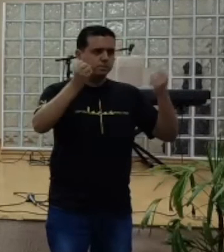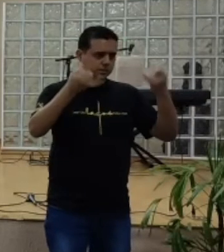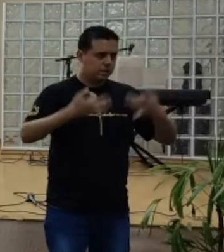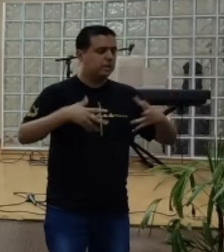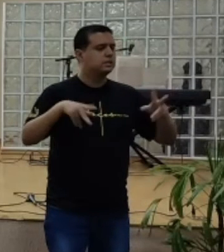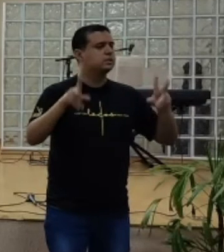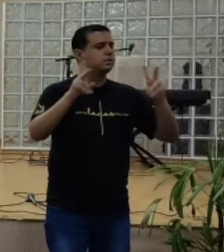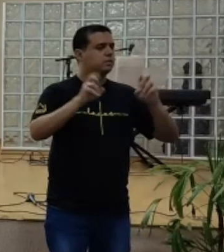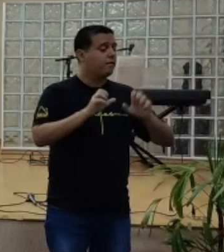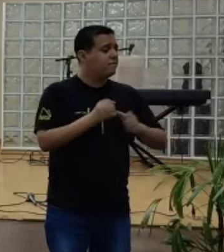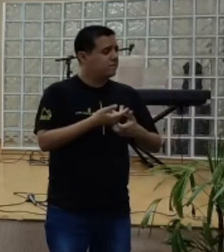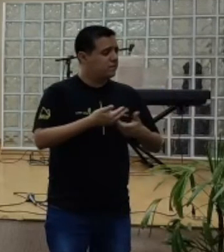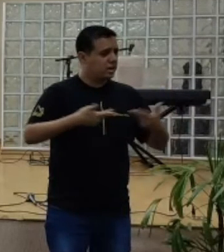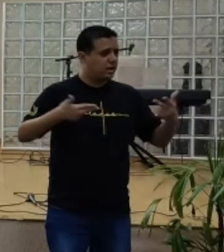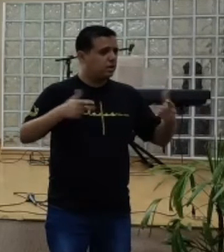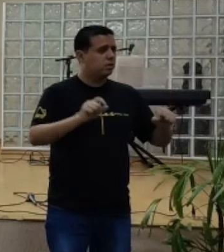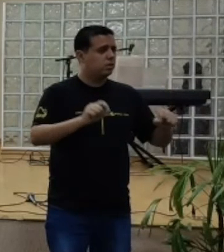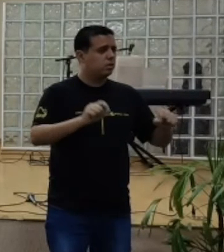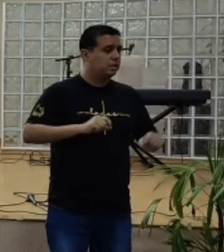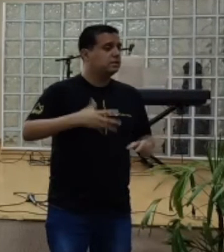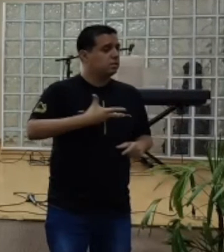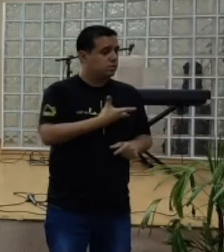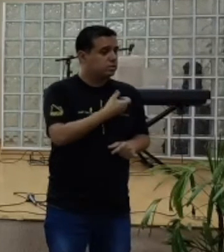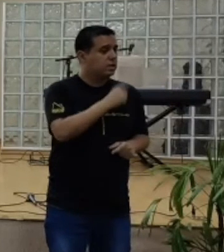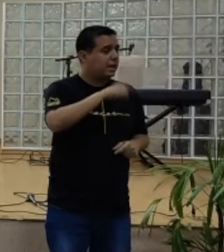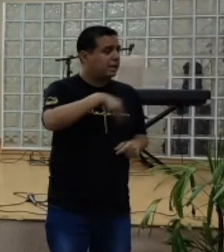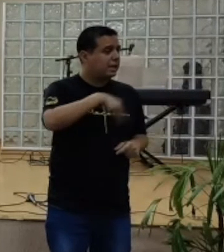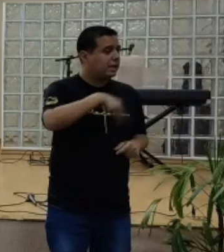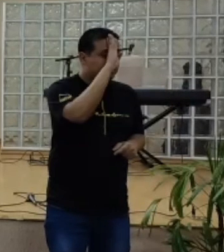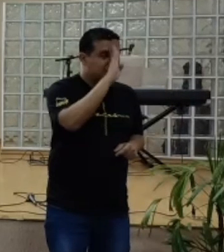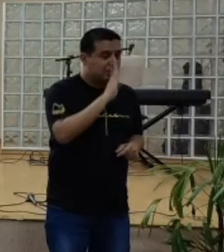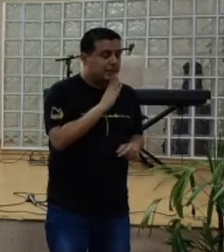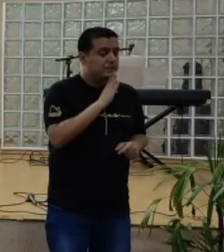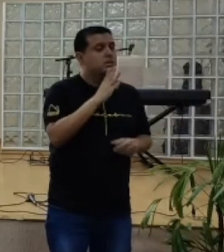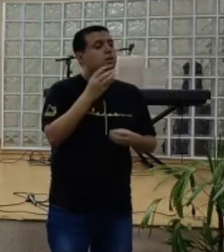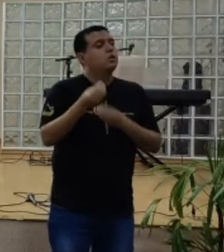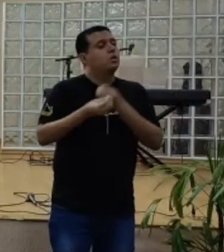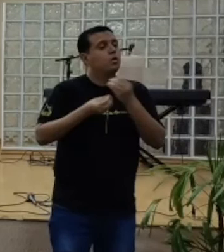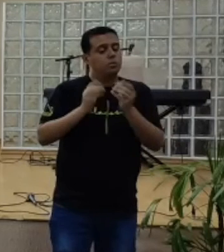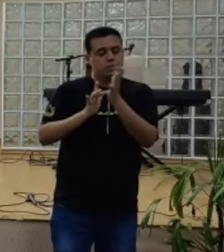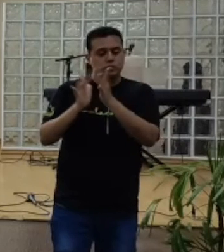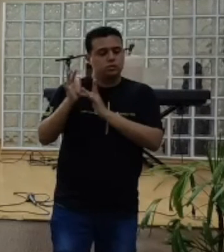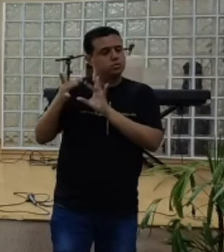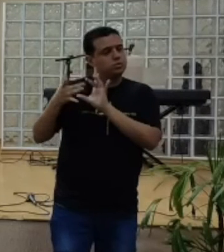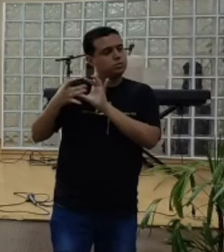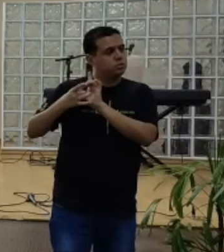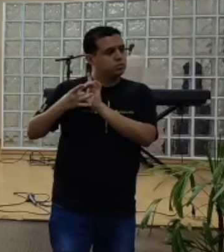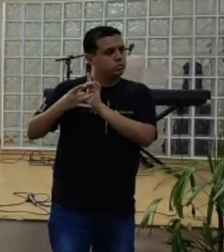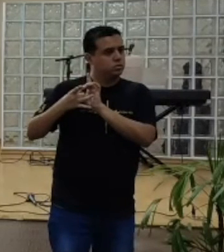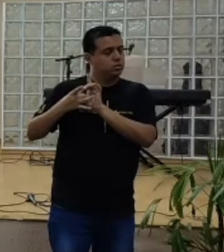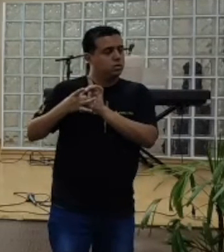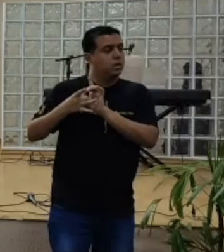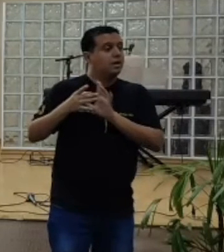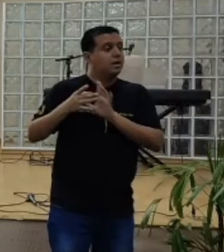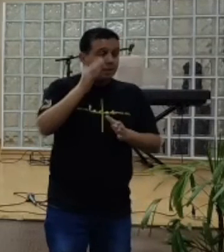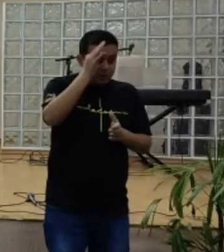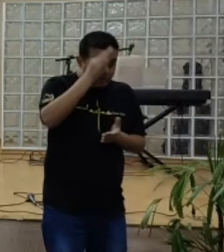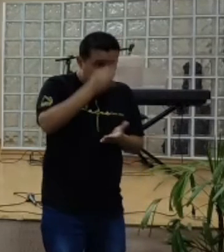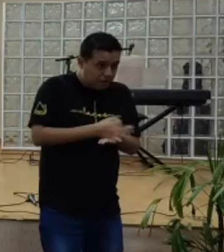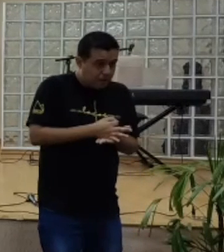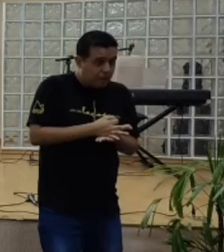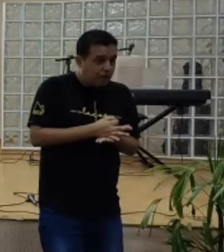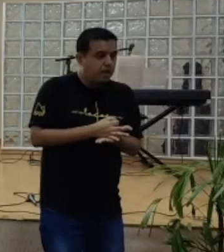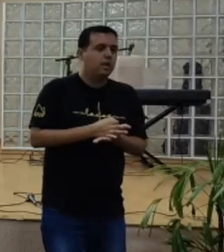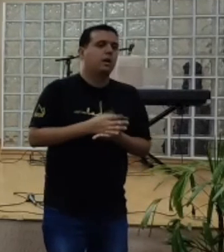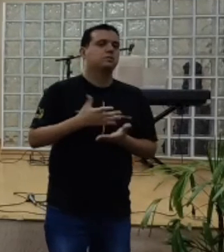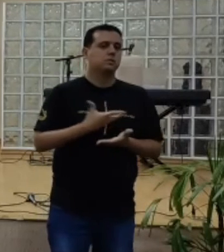de graça por meio de Jesus Cristo. É por fé que somos salvos. E ele já